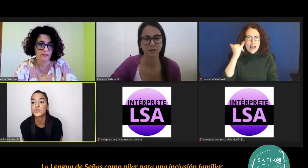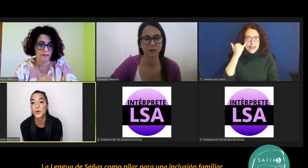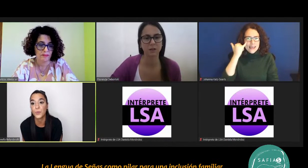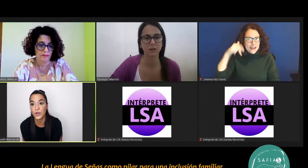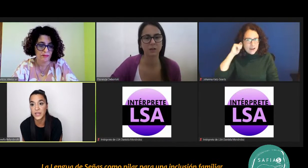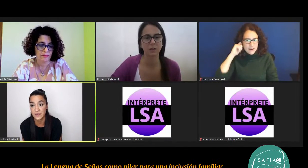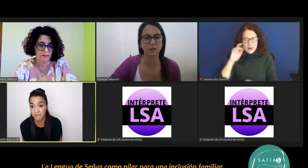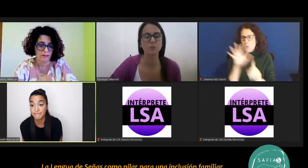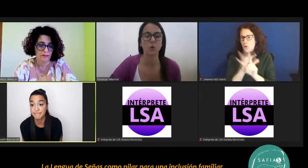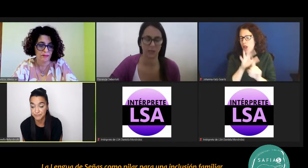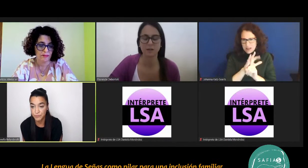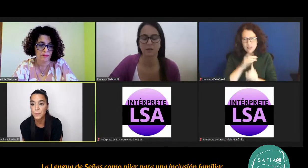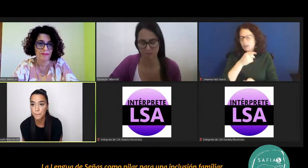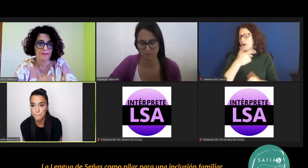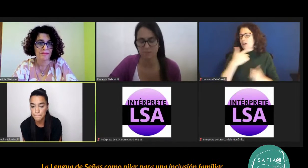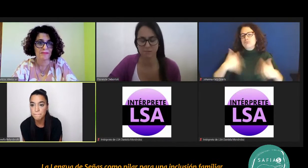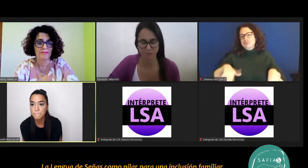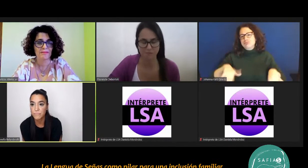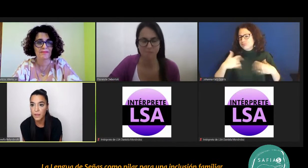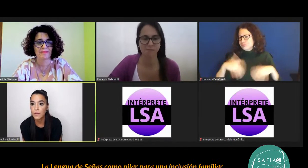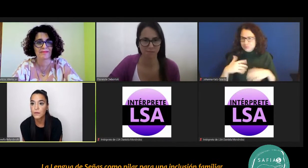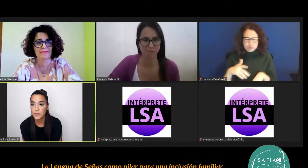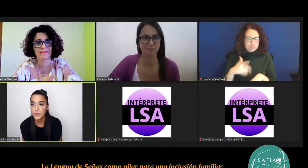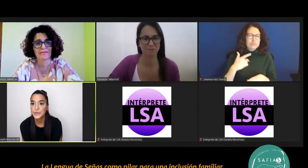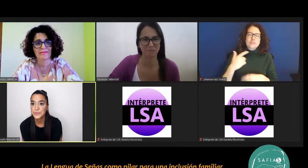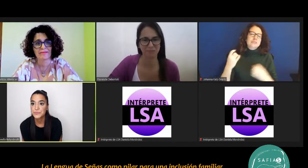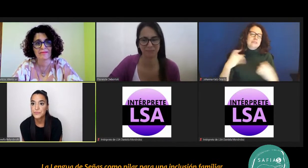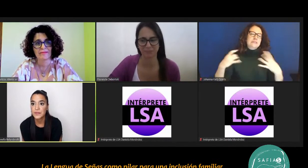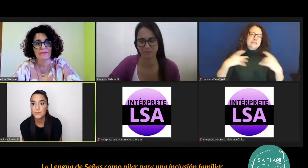sufrí mucho bullying.